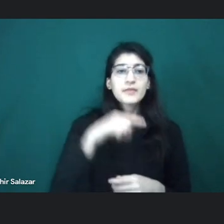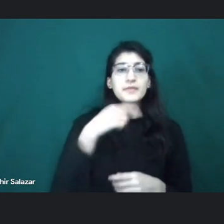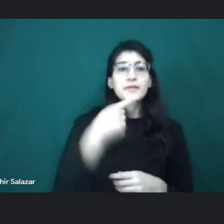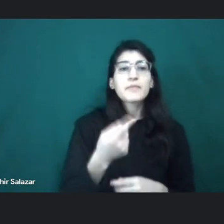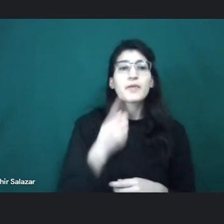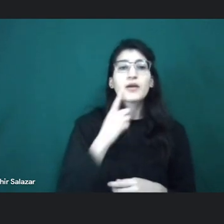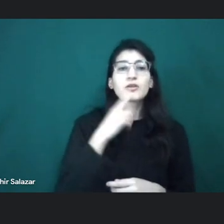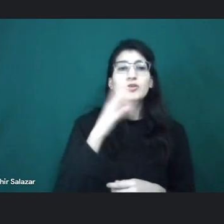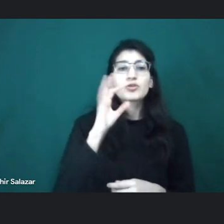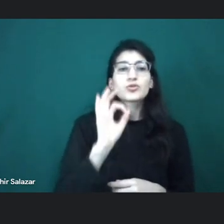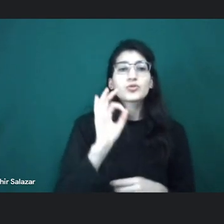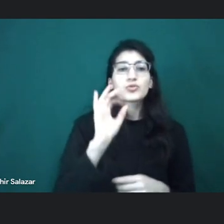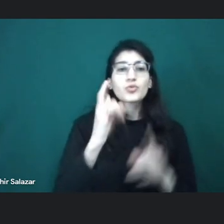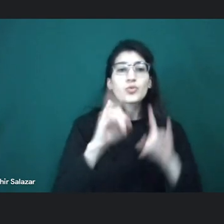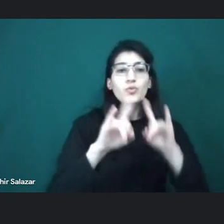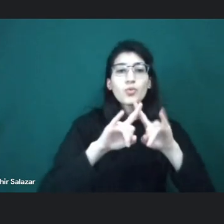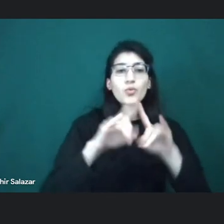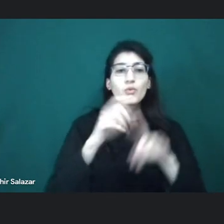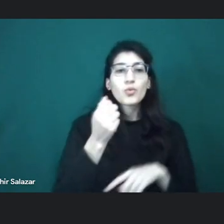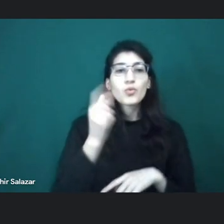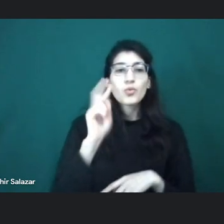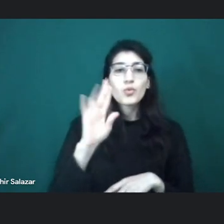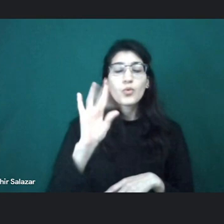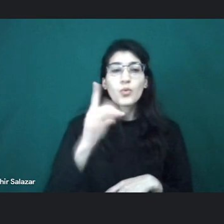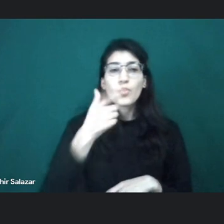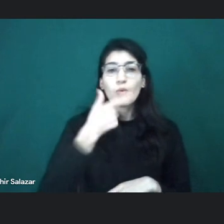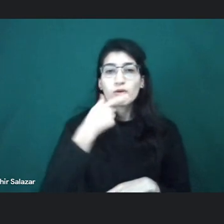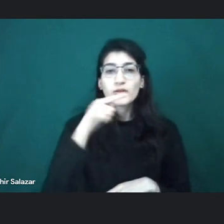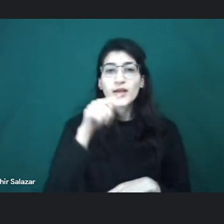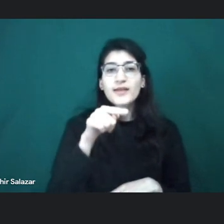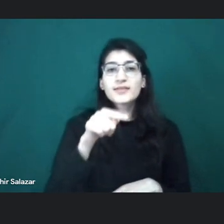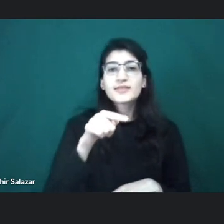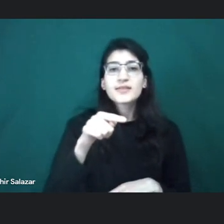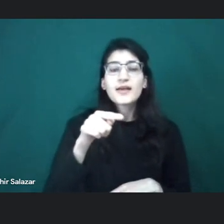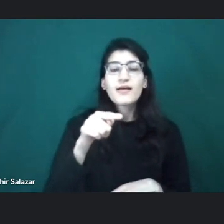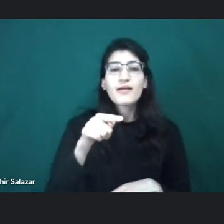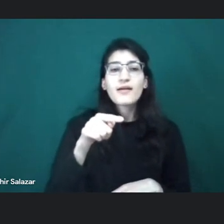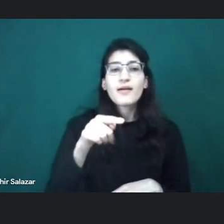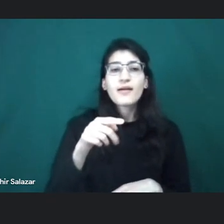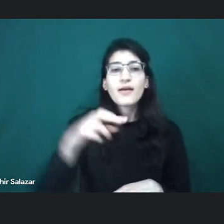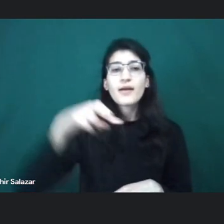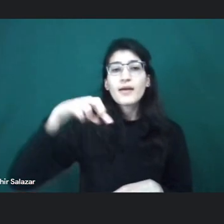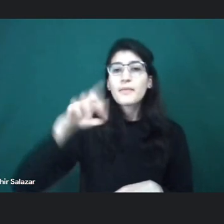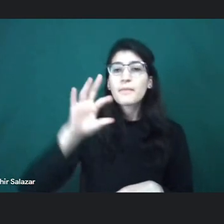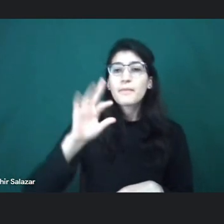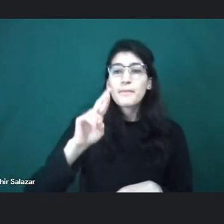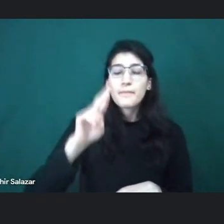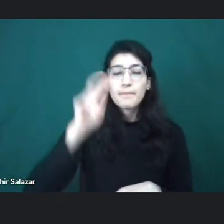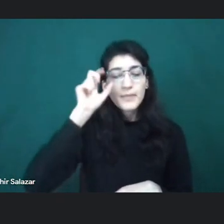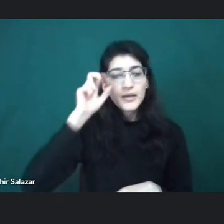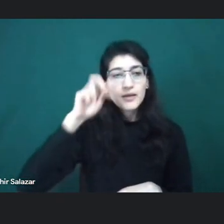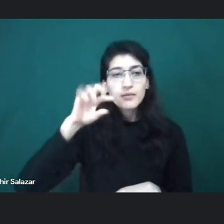towards? Preposición. Preposición. Una preposición, quiere decir hacia, ¿sí?